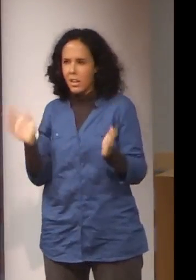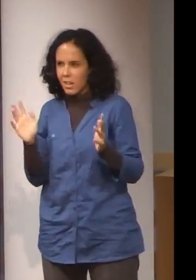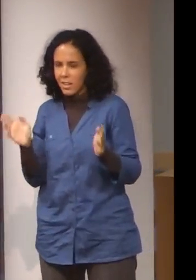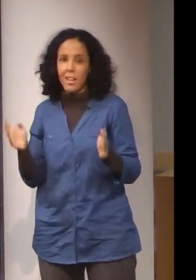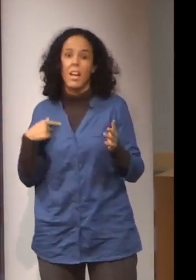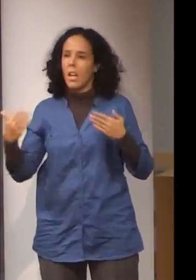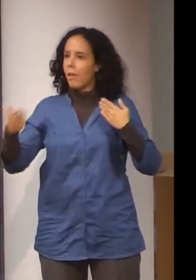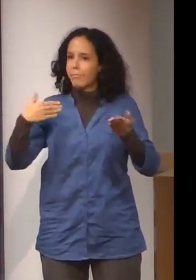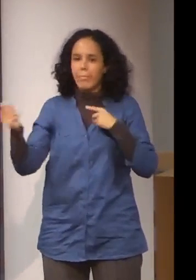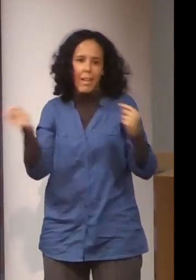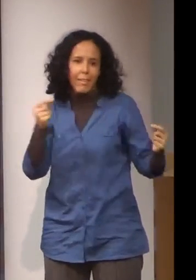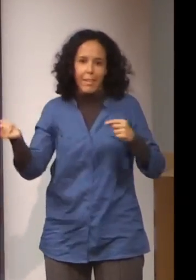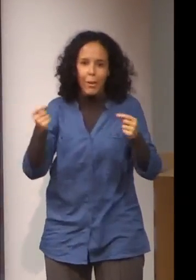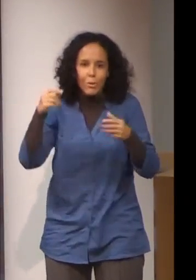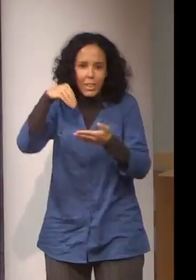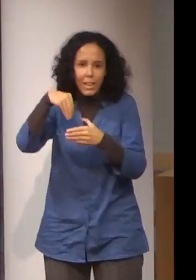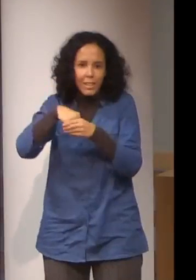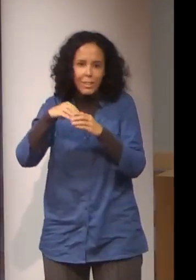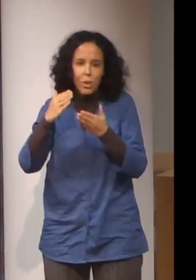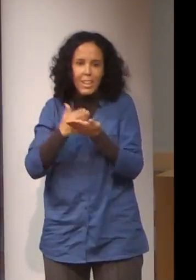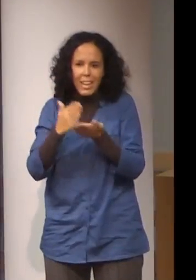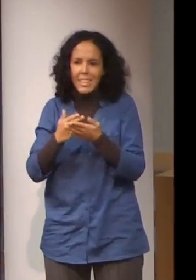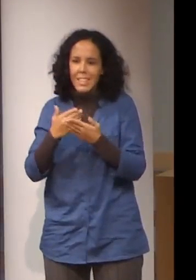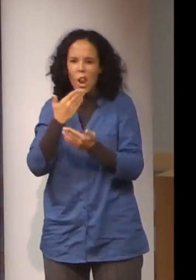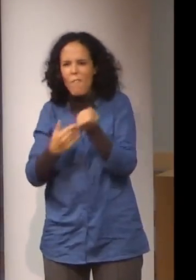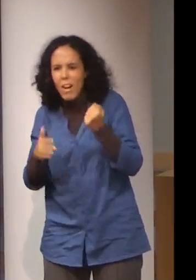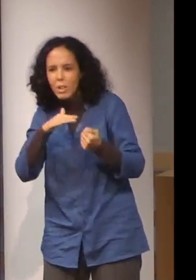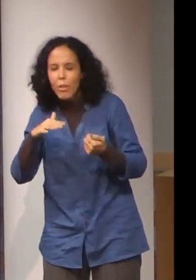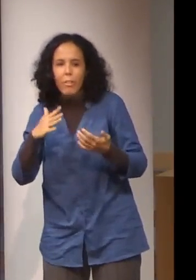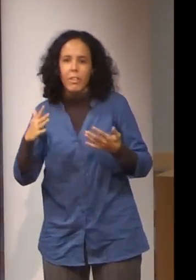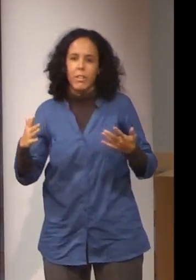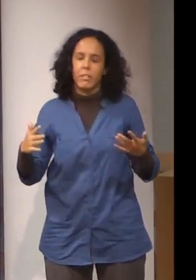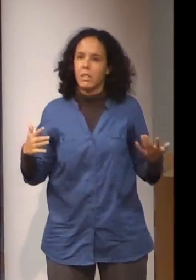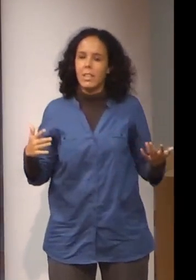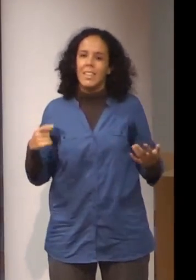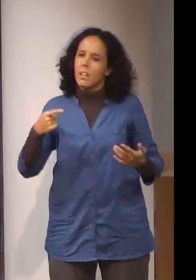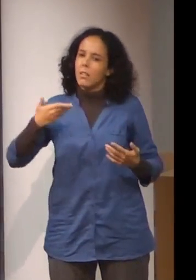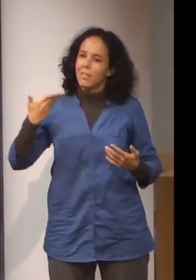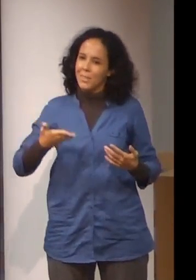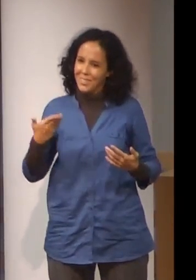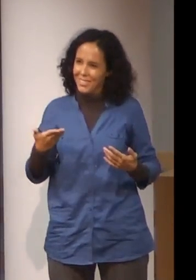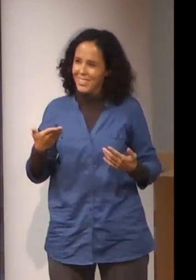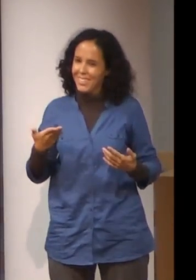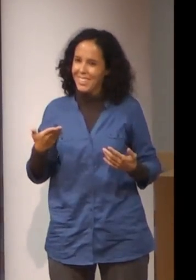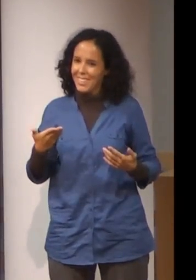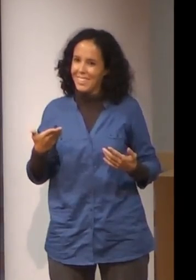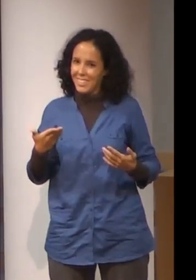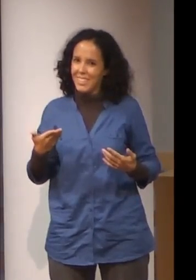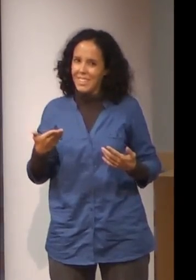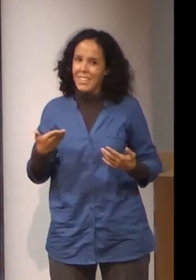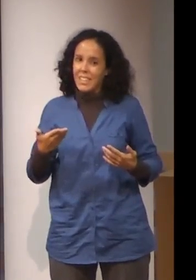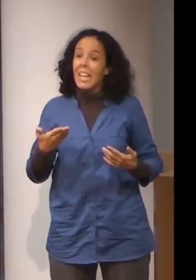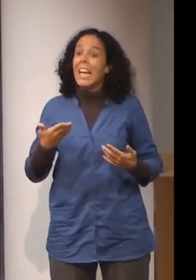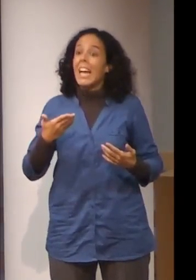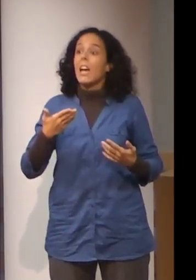¿no? El contacto inmediato de la lengua de estos niños favorece luego